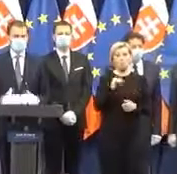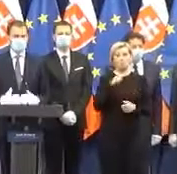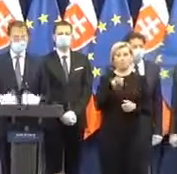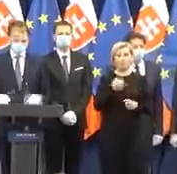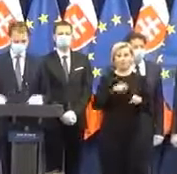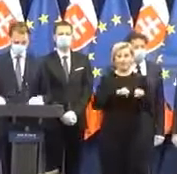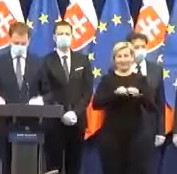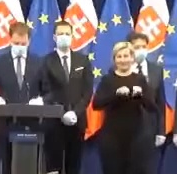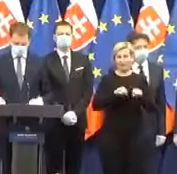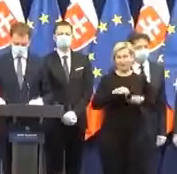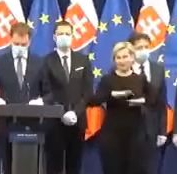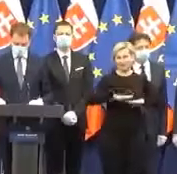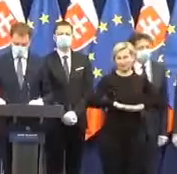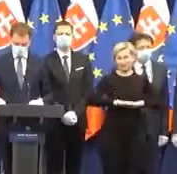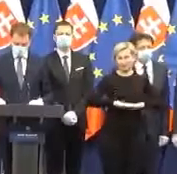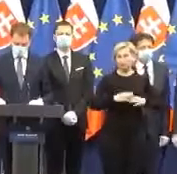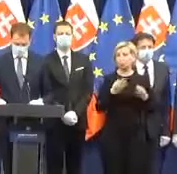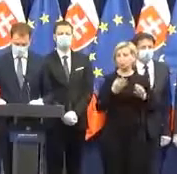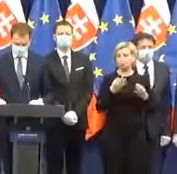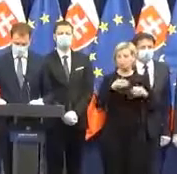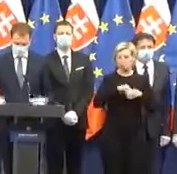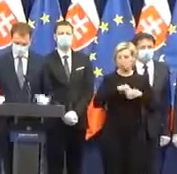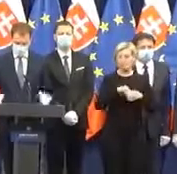vláda alebo prvé zasadnutie vlády.